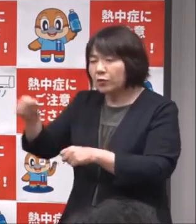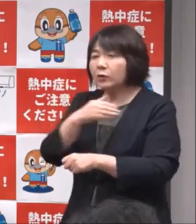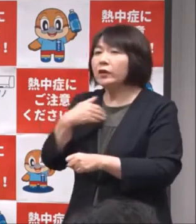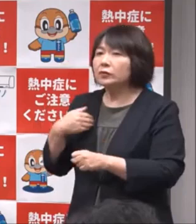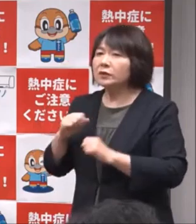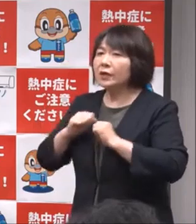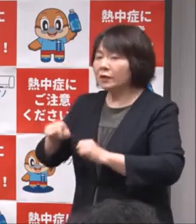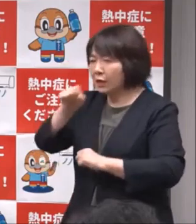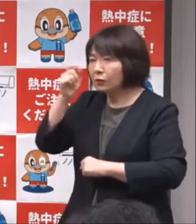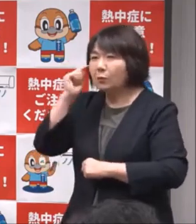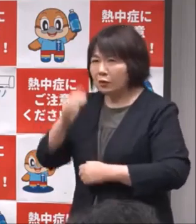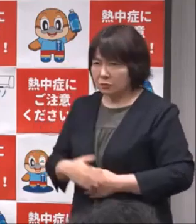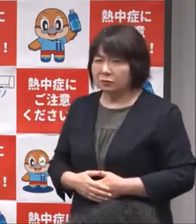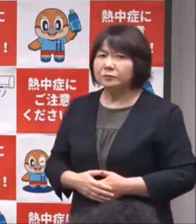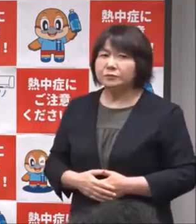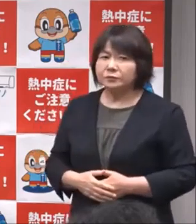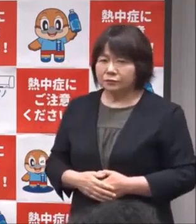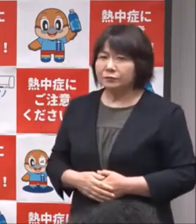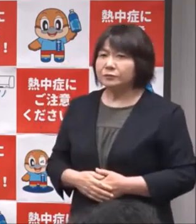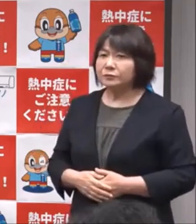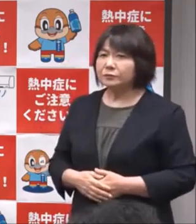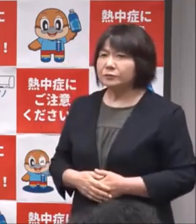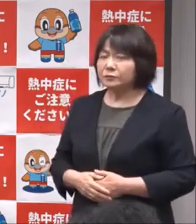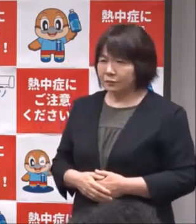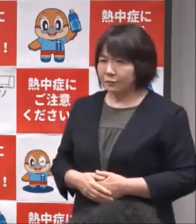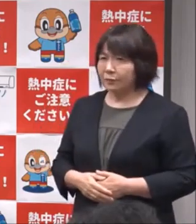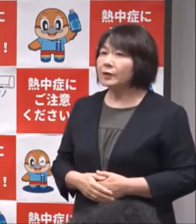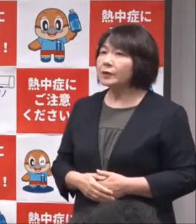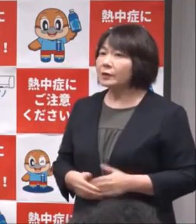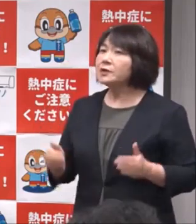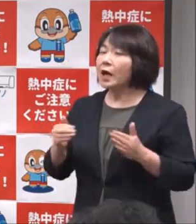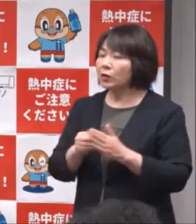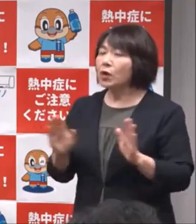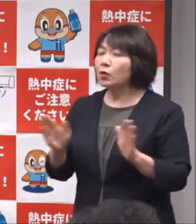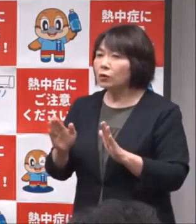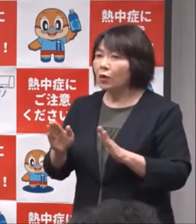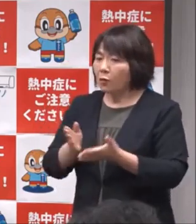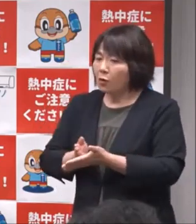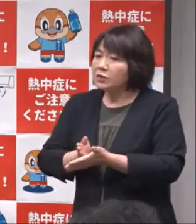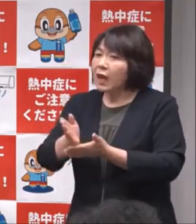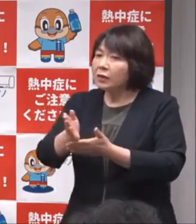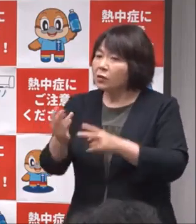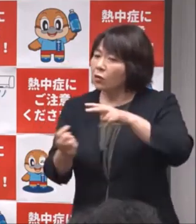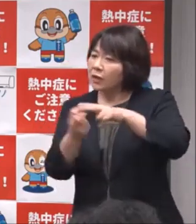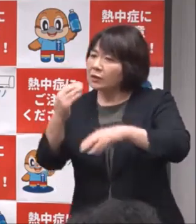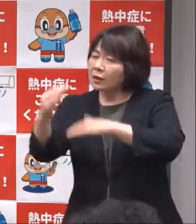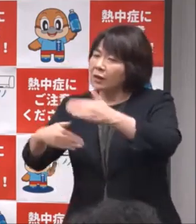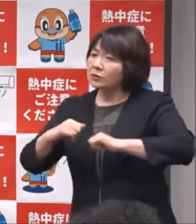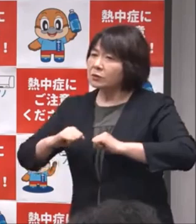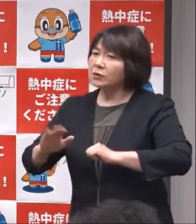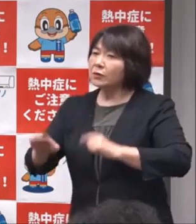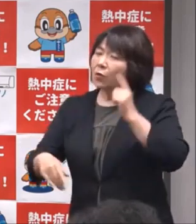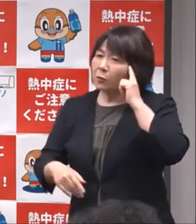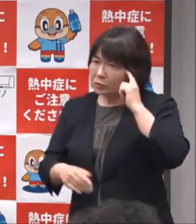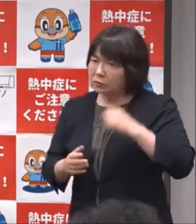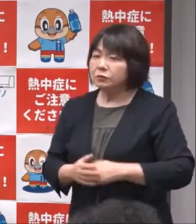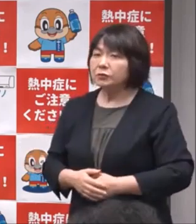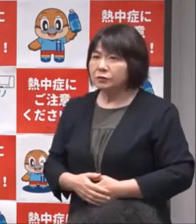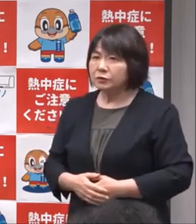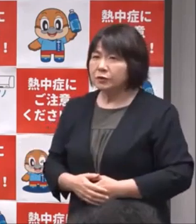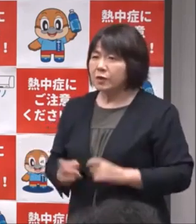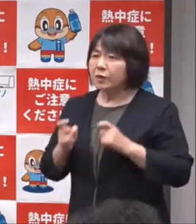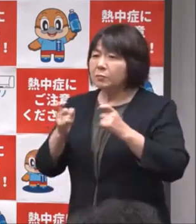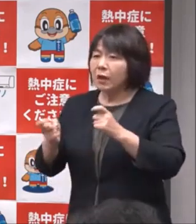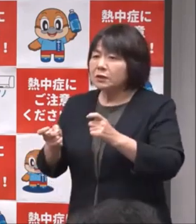います。 最後にあの子ども専用列車の話を先週されましたが、あのバスの泊